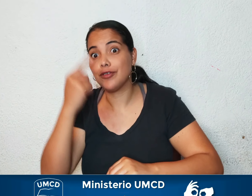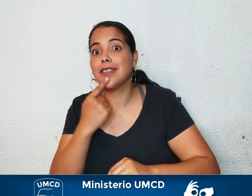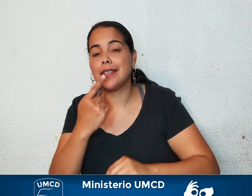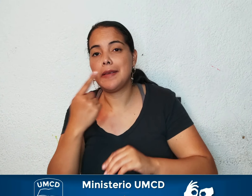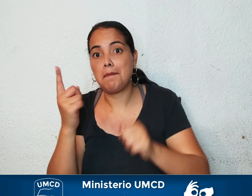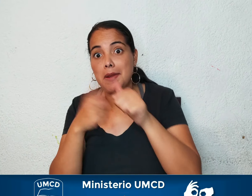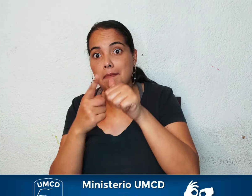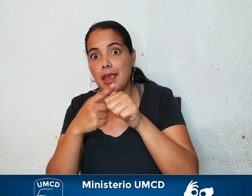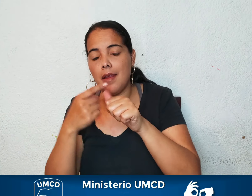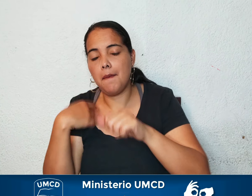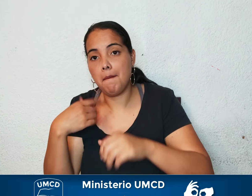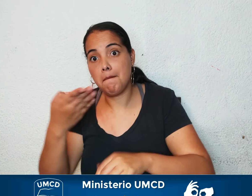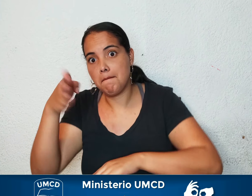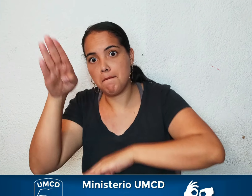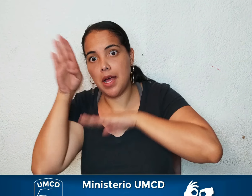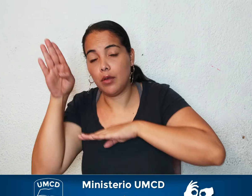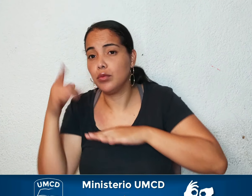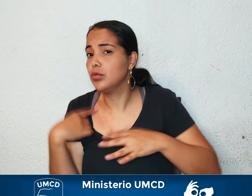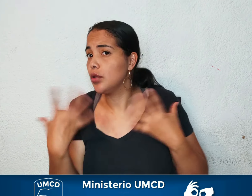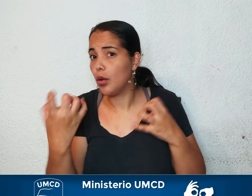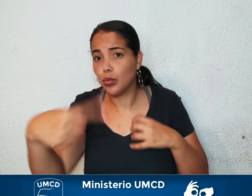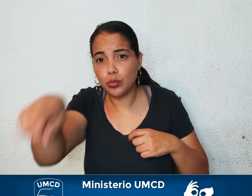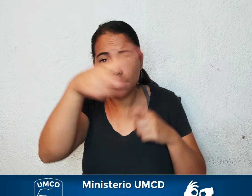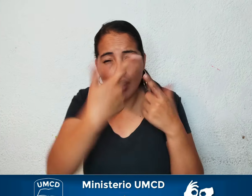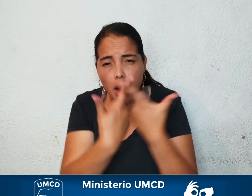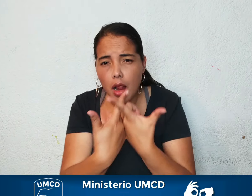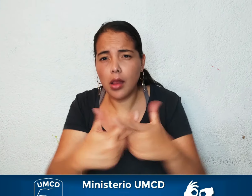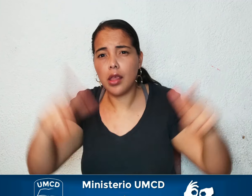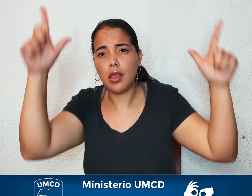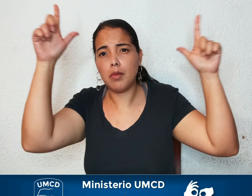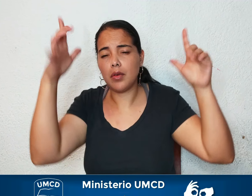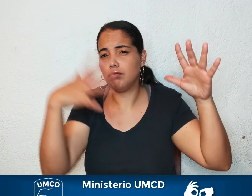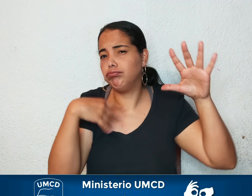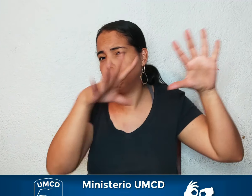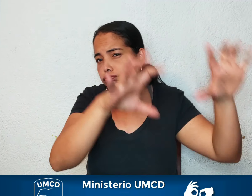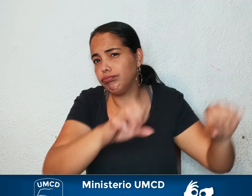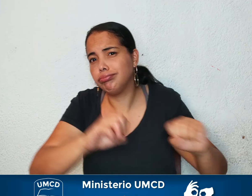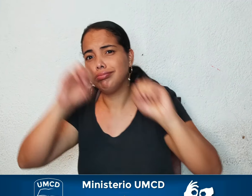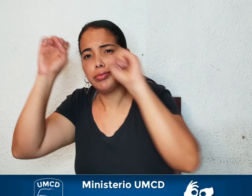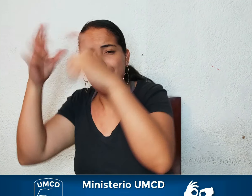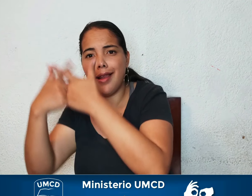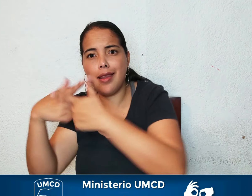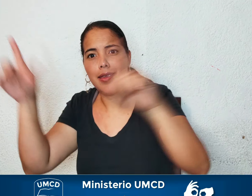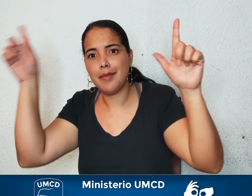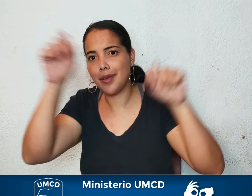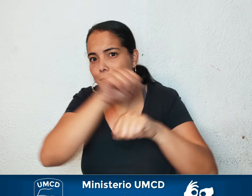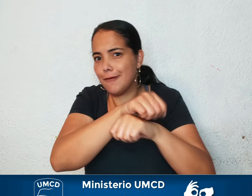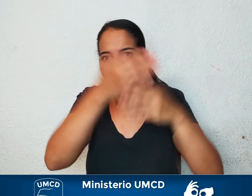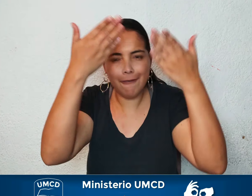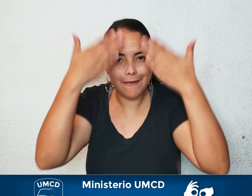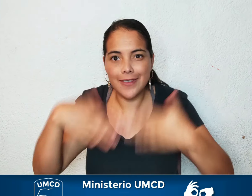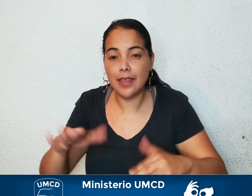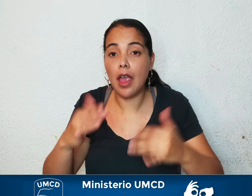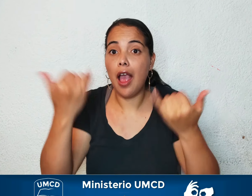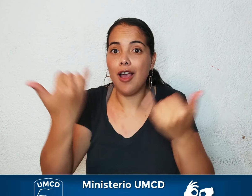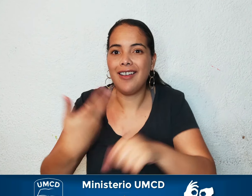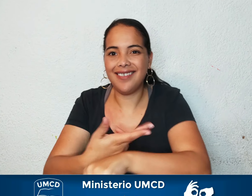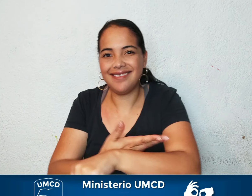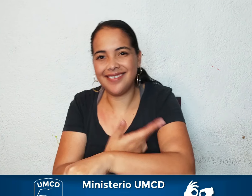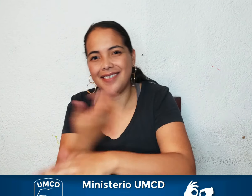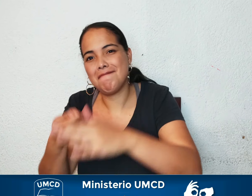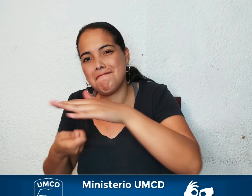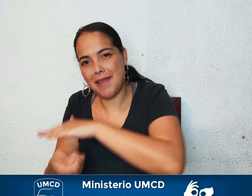de una manera muy apresurada, pero el Señor les quería recordar de que lo que había sucedido ahí representaría algo mucho